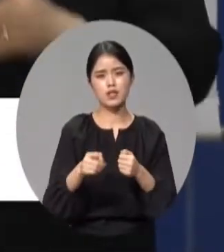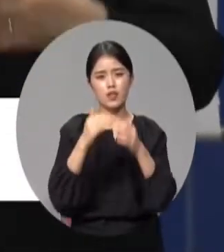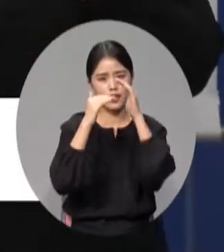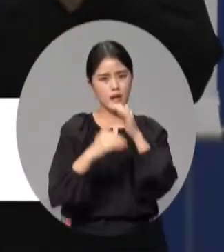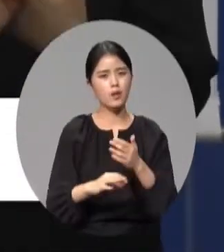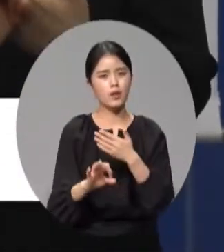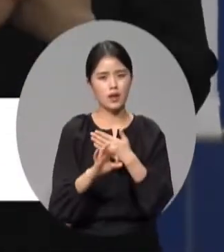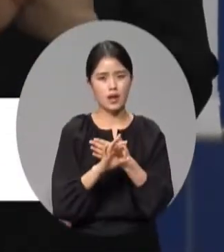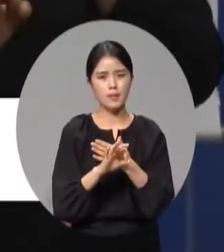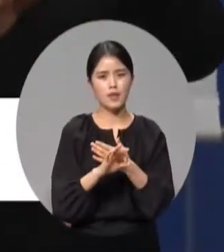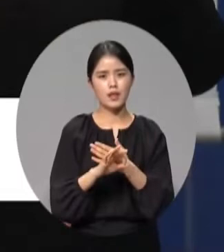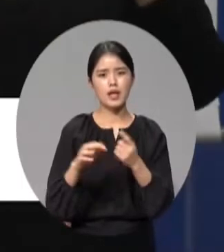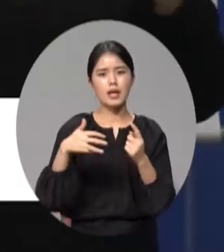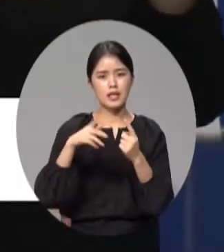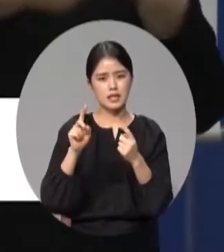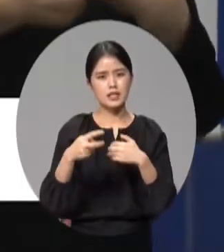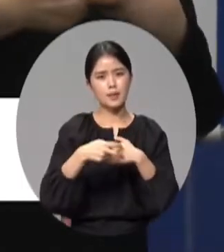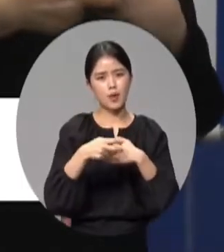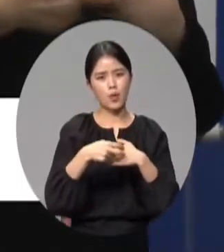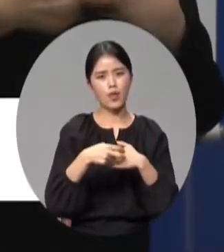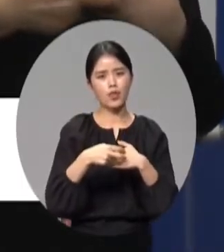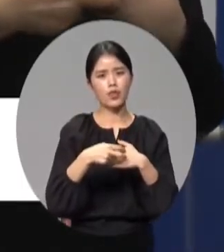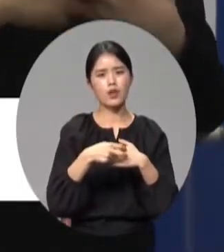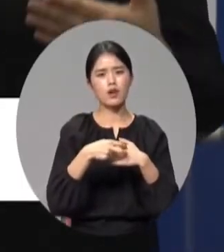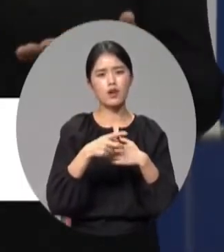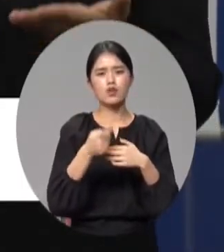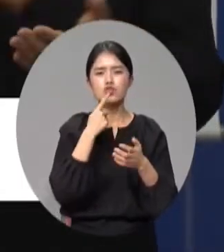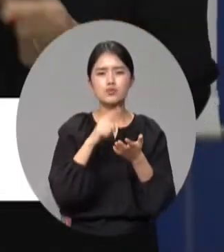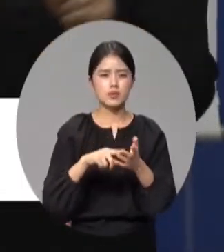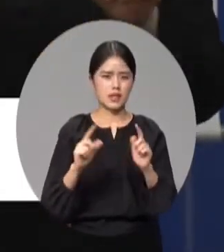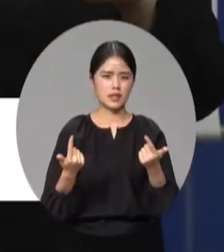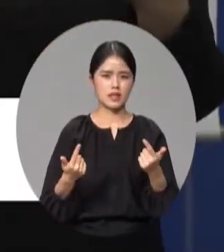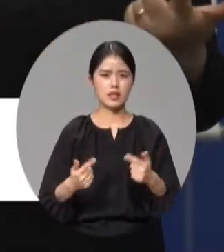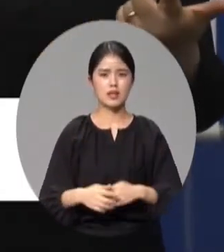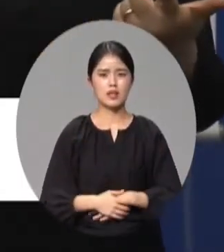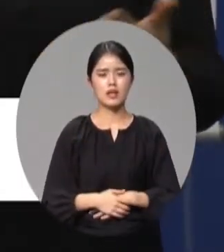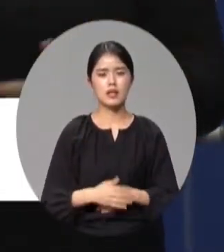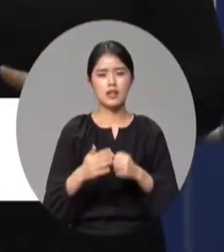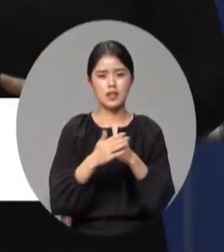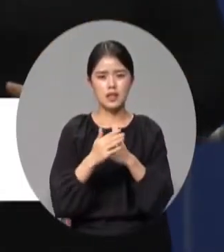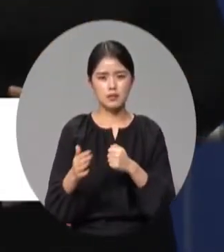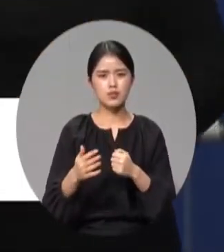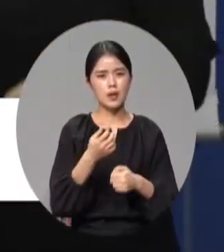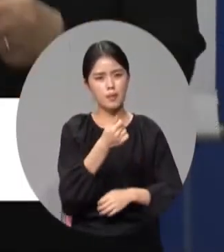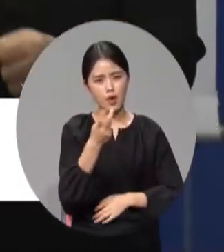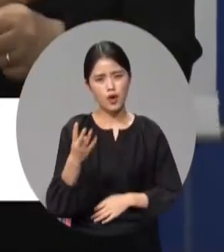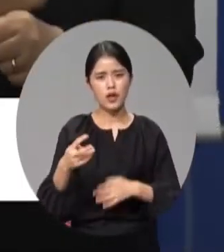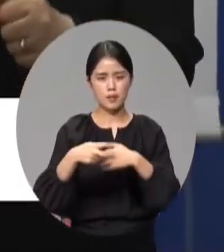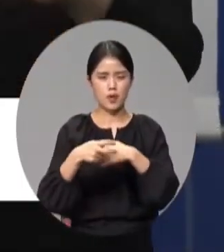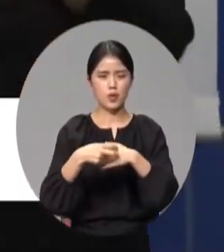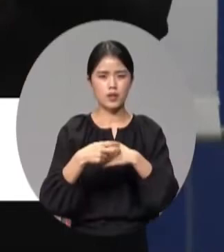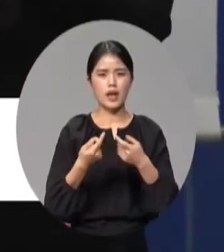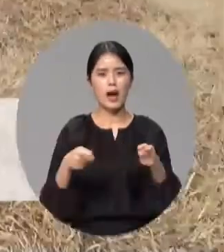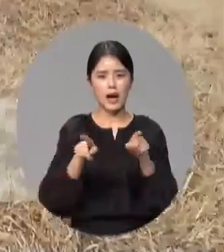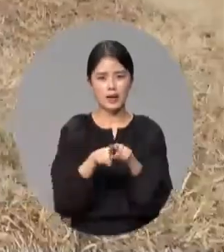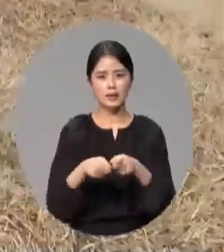내용이라면 1차 의료기관의 경우에는 쉽지가 않기 때문에 몇 개 의료기관이 협업을